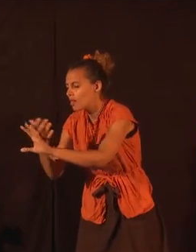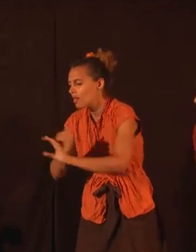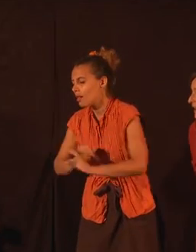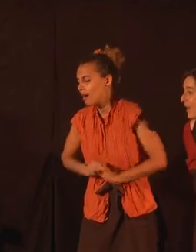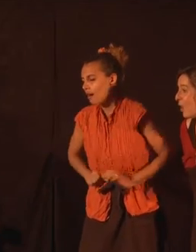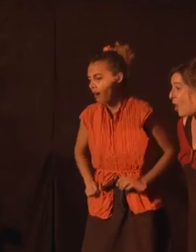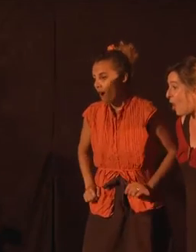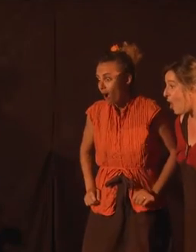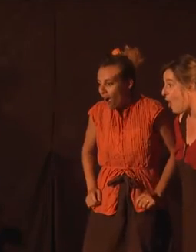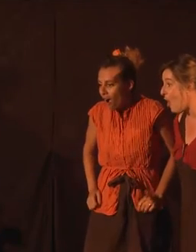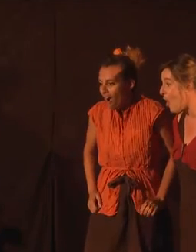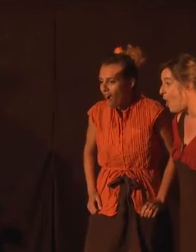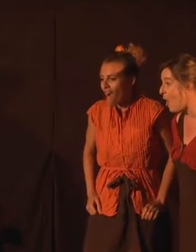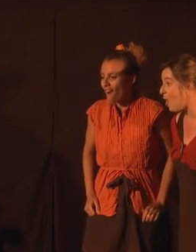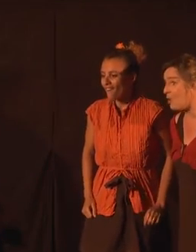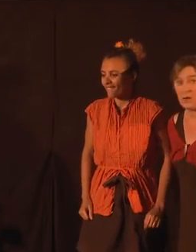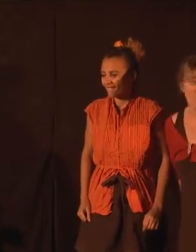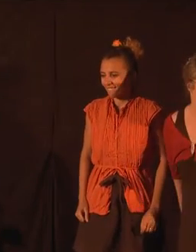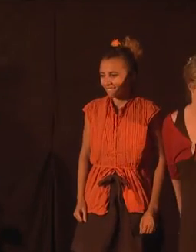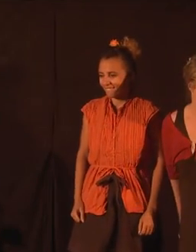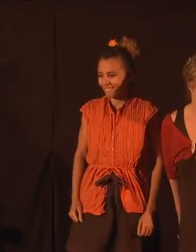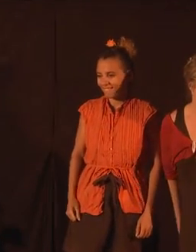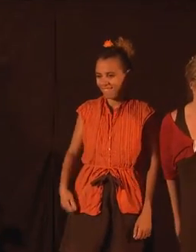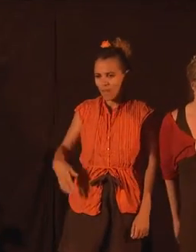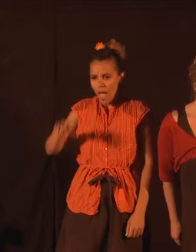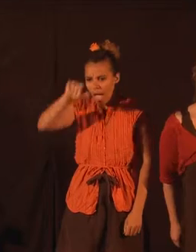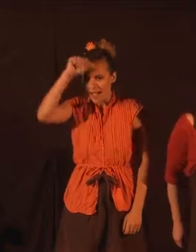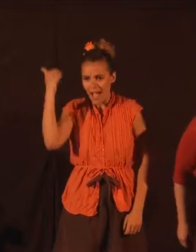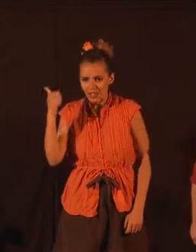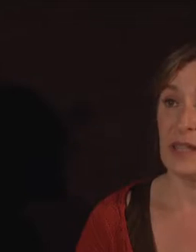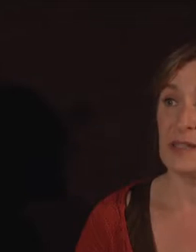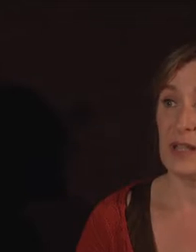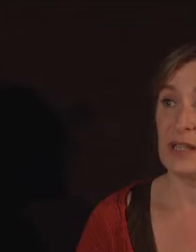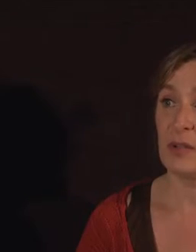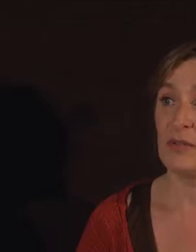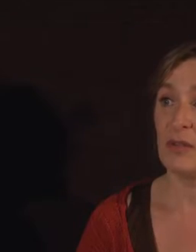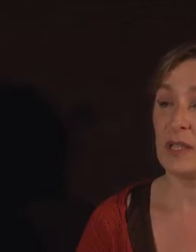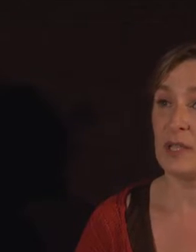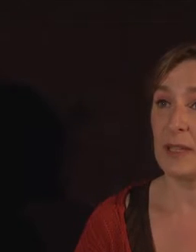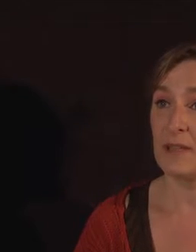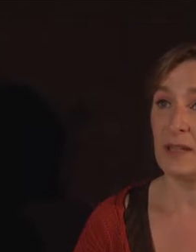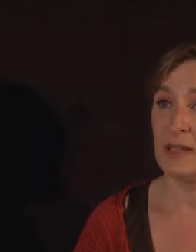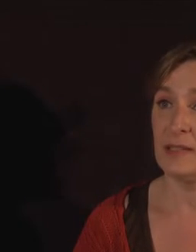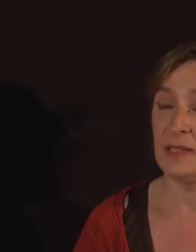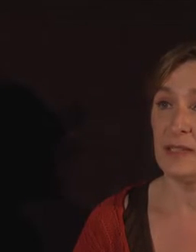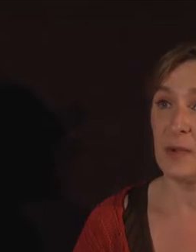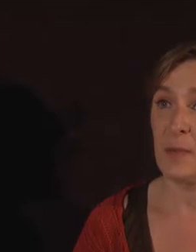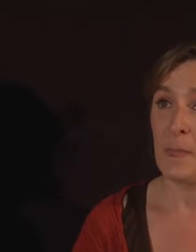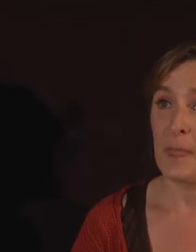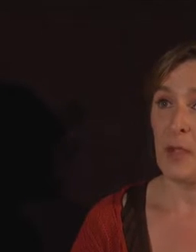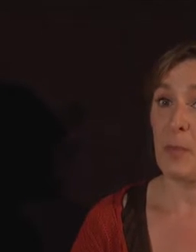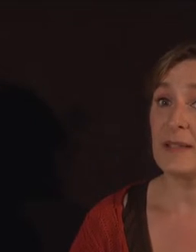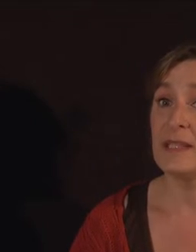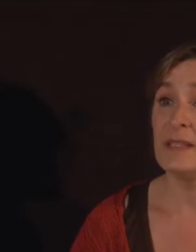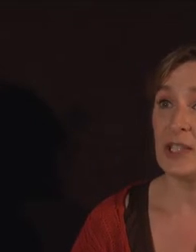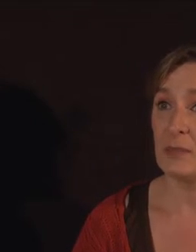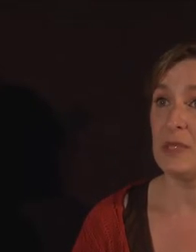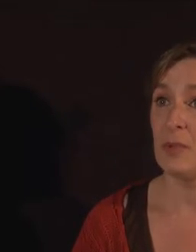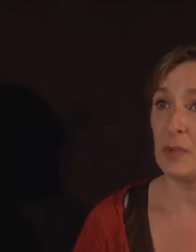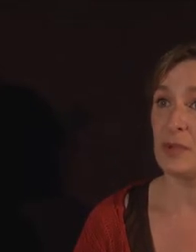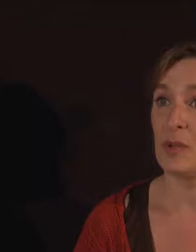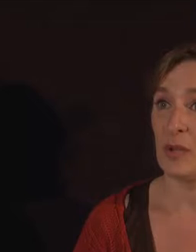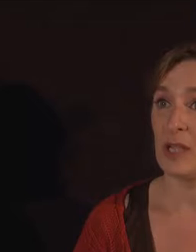a une ATSEM qui s'appelle Géraldine qui est malentendante et qui communique en langue des signes. Donc c'est vrai que les enfants des maternelles ici pratiquent